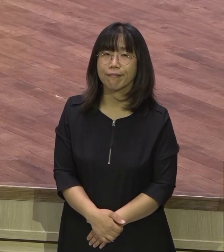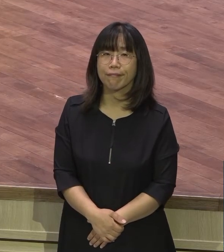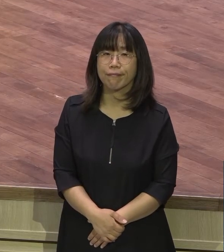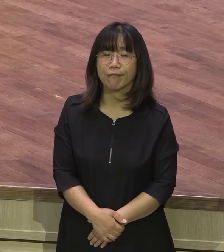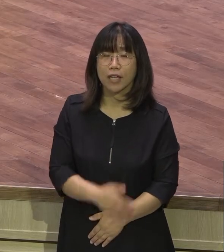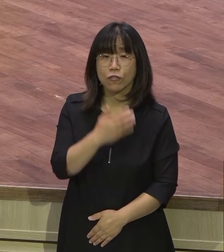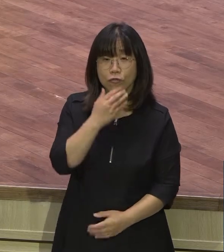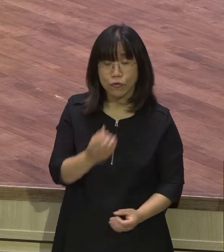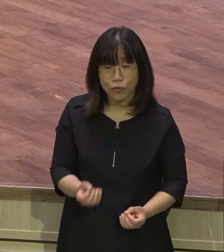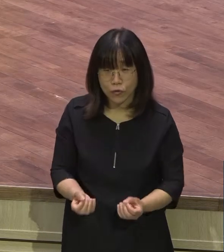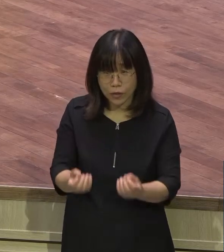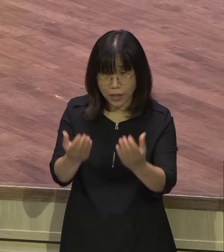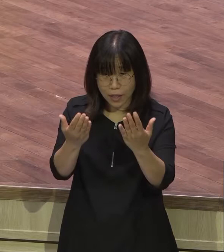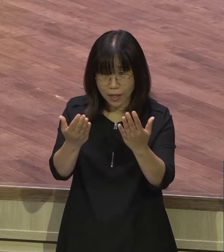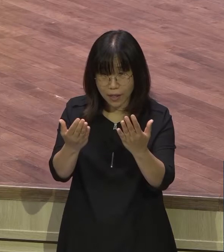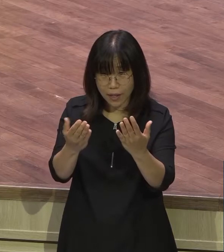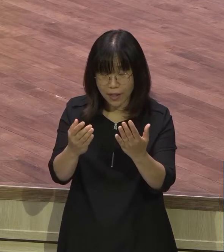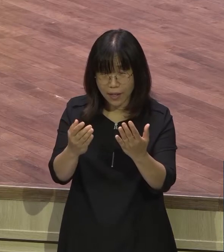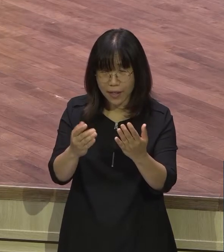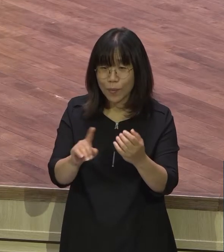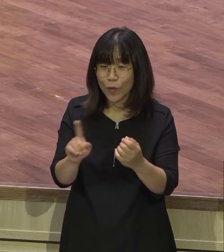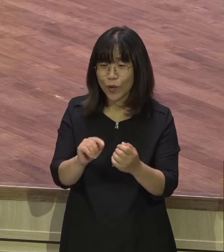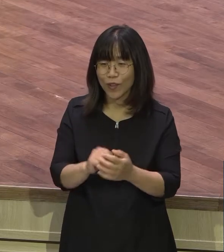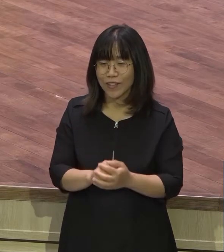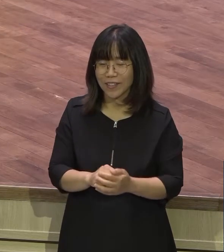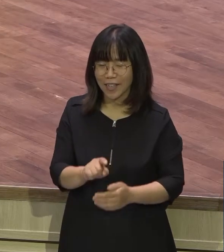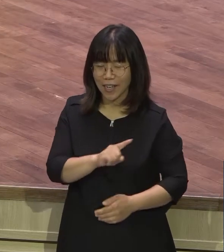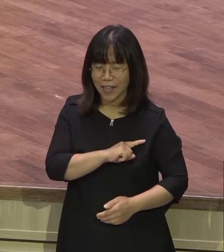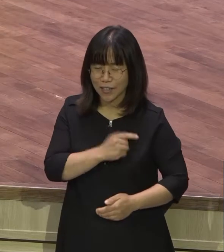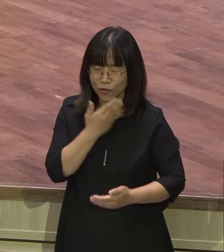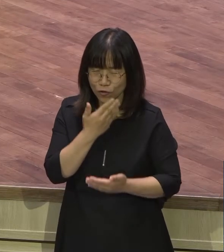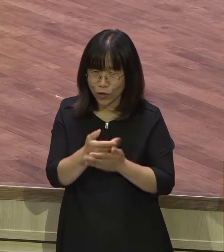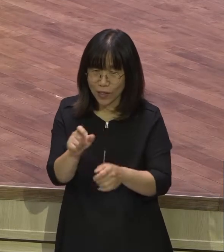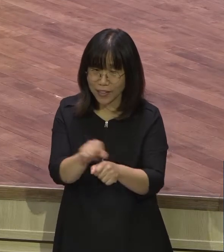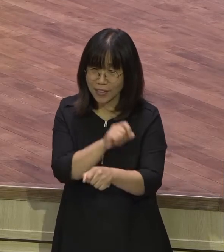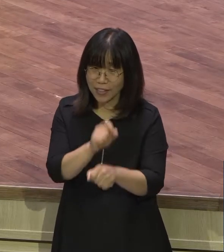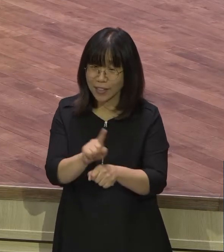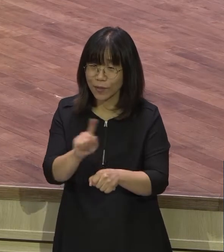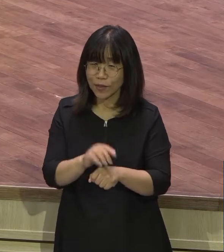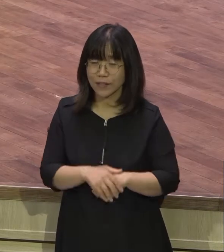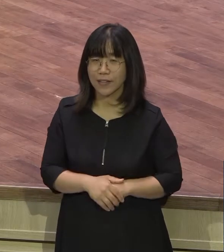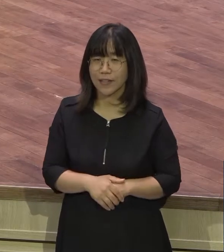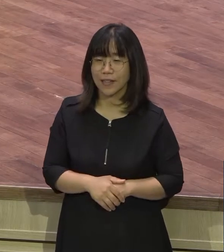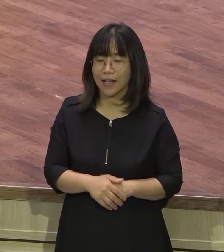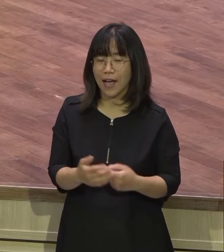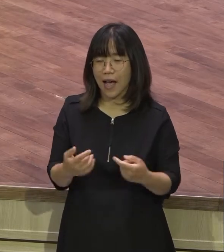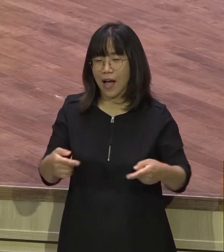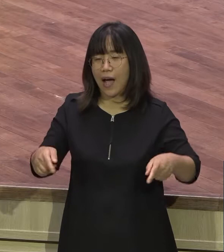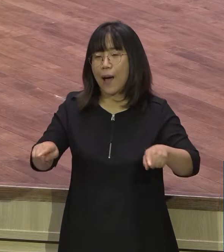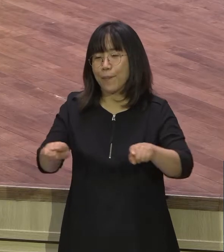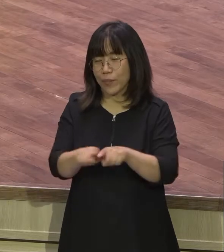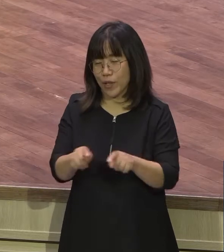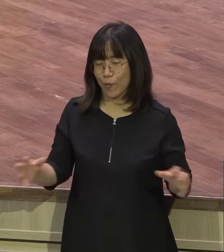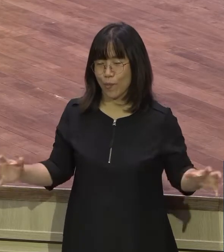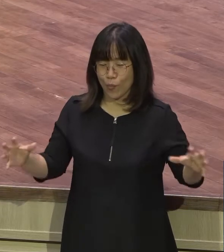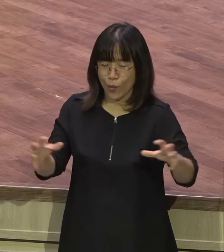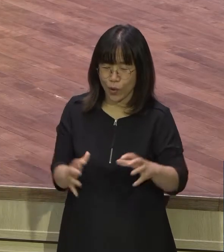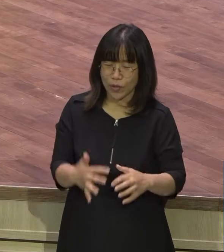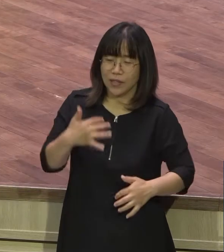축제의 가장 큰 특징이 뭡니까 축제의 가장 큰 특징이 함께 모여